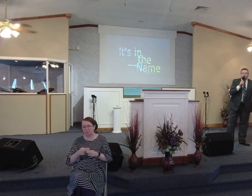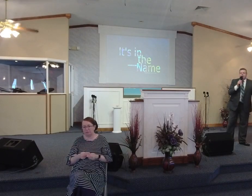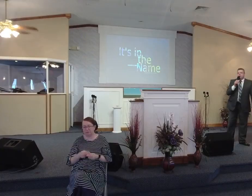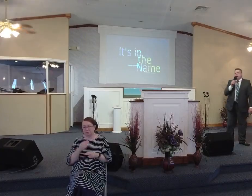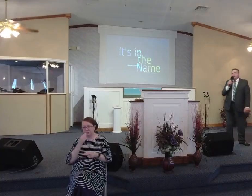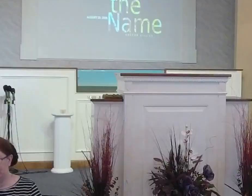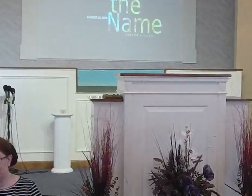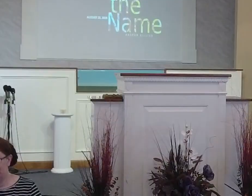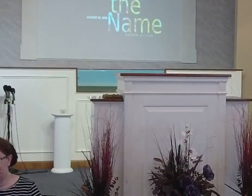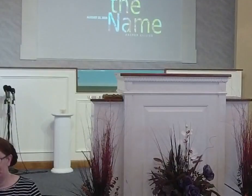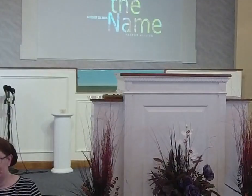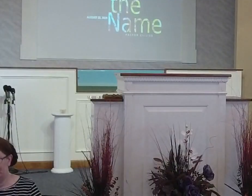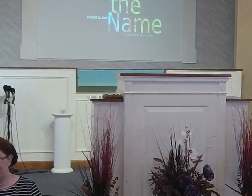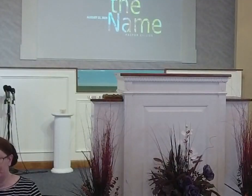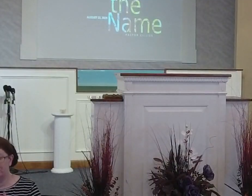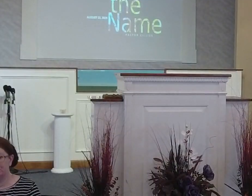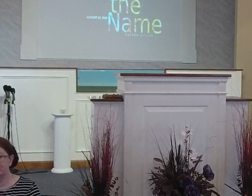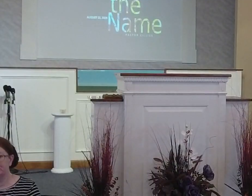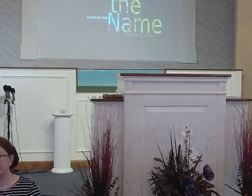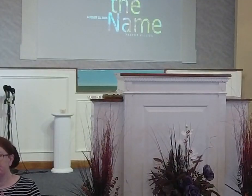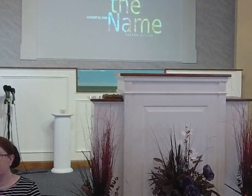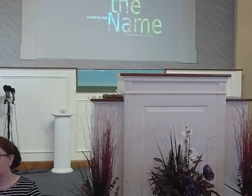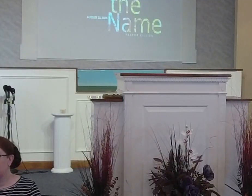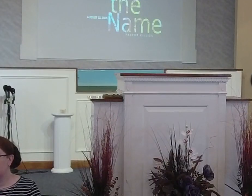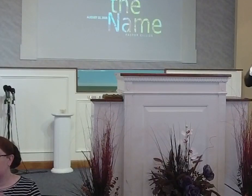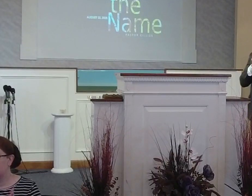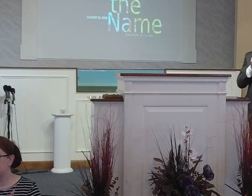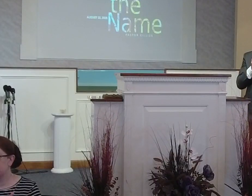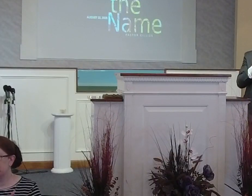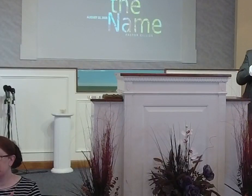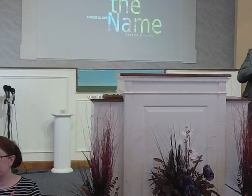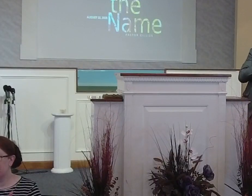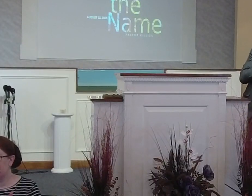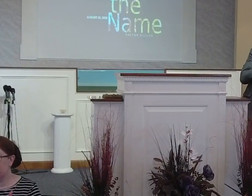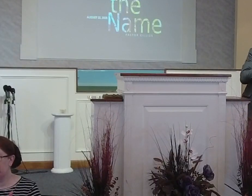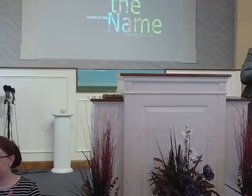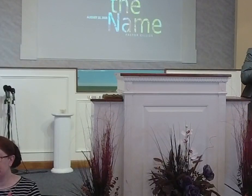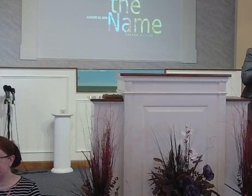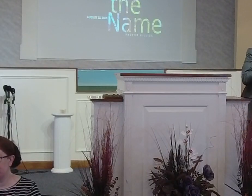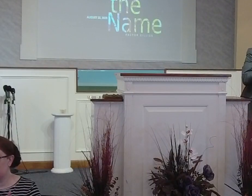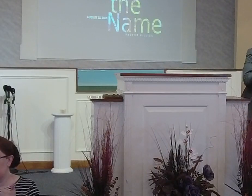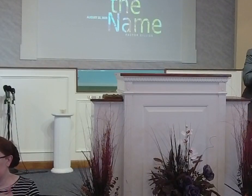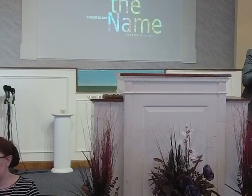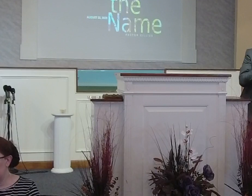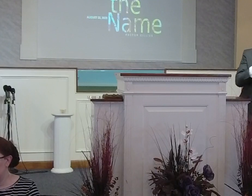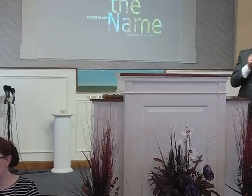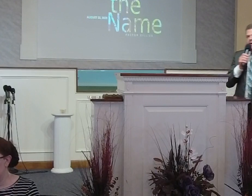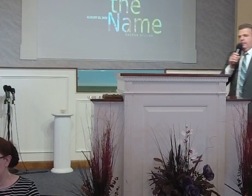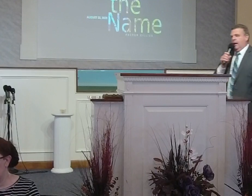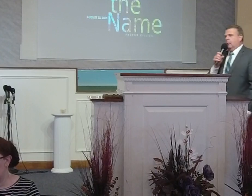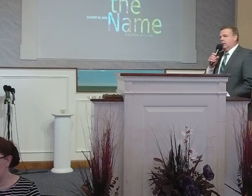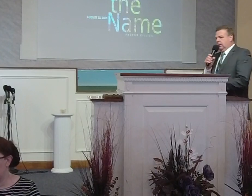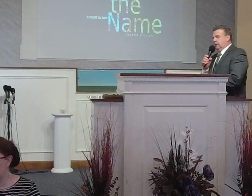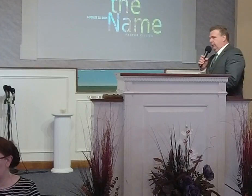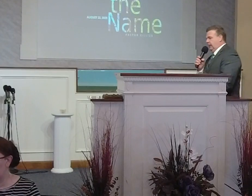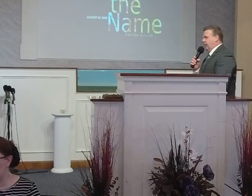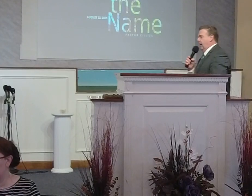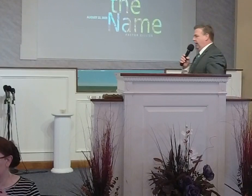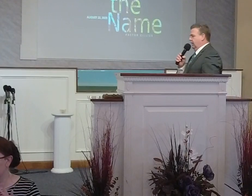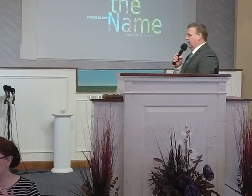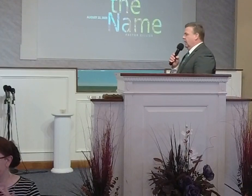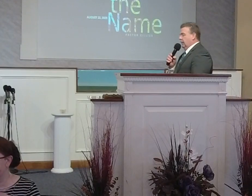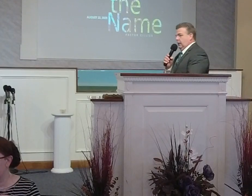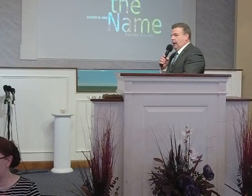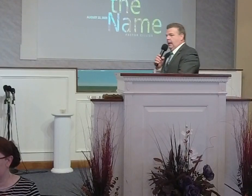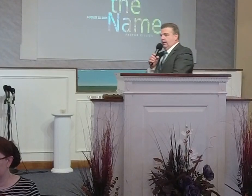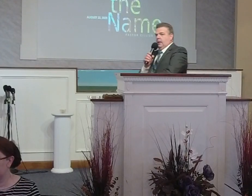se convirtió en el nombre sobre todos los nombres. Un nombre que claramente iban a definir a lo que Dios